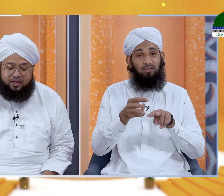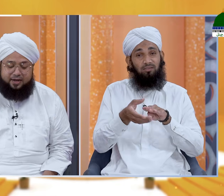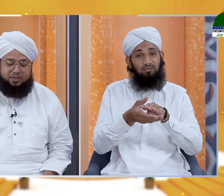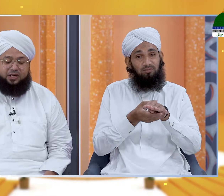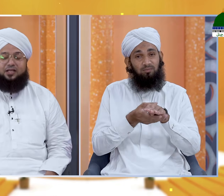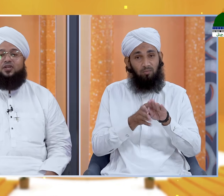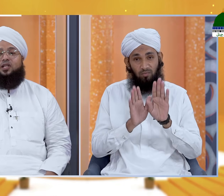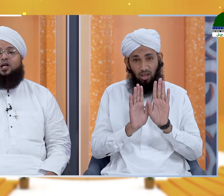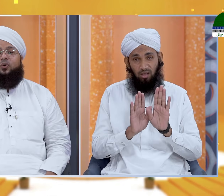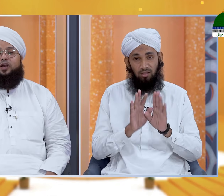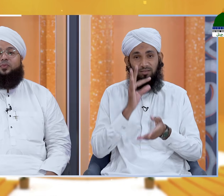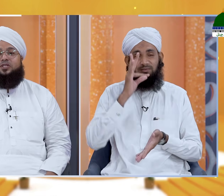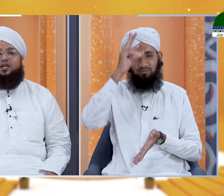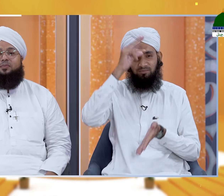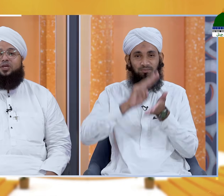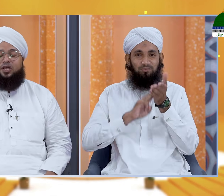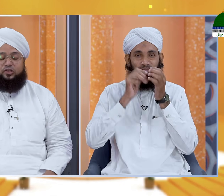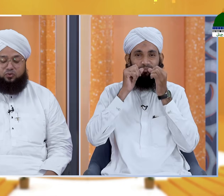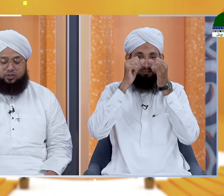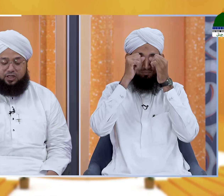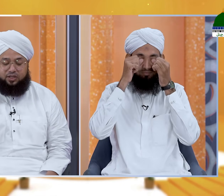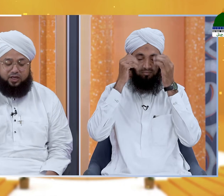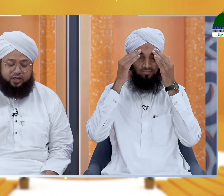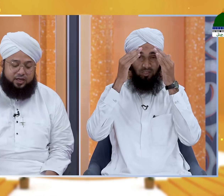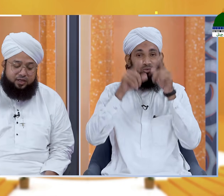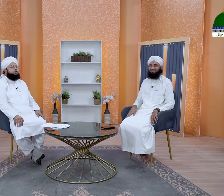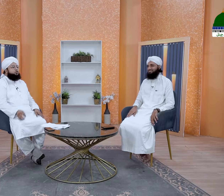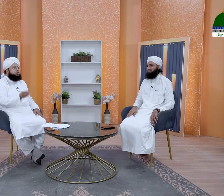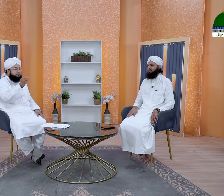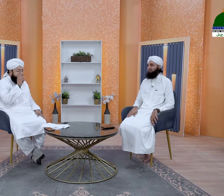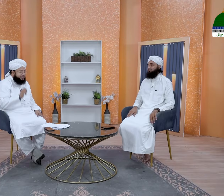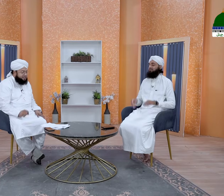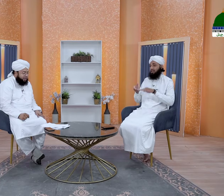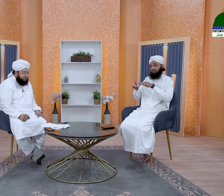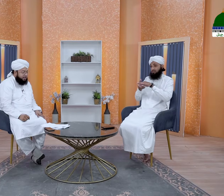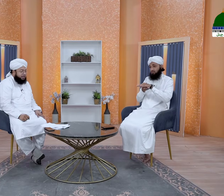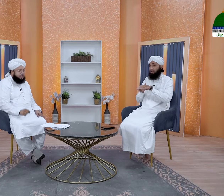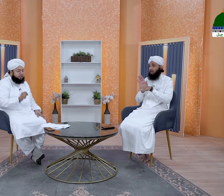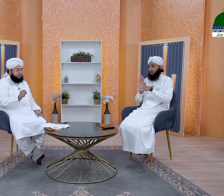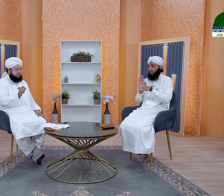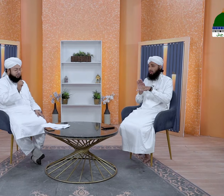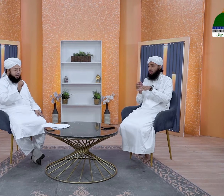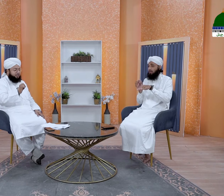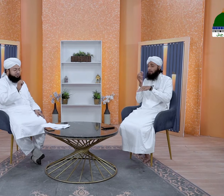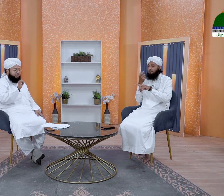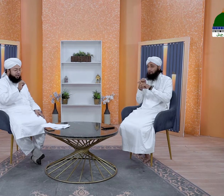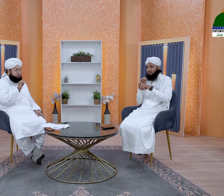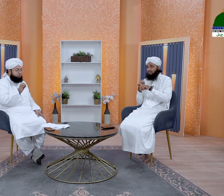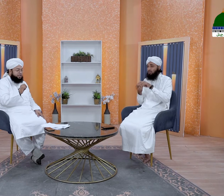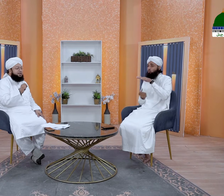سرکار مدینہ صلی اللہ علیہ وسلم کی سنت ہے. جوتے پہننے سے کنکر، کانٹے وغیرہ چبھنے سے